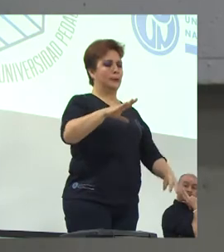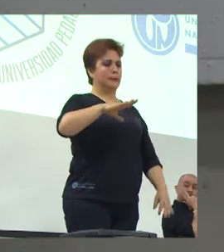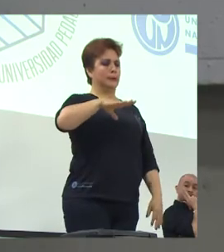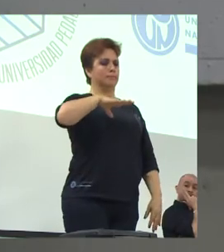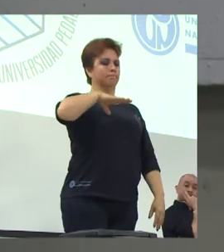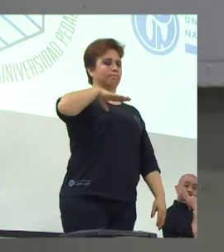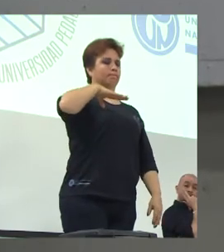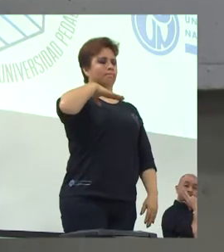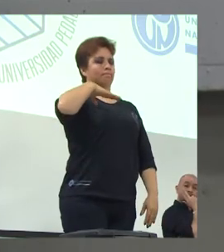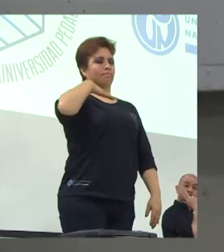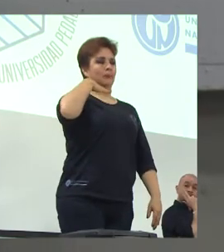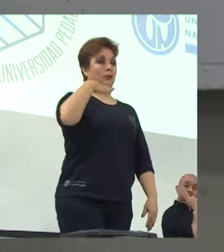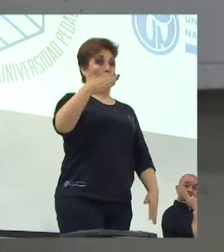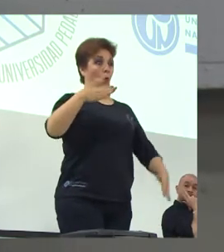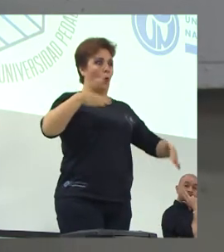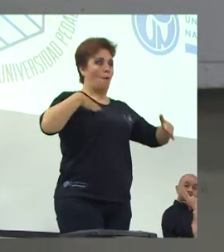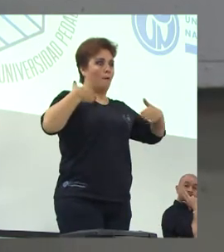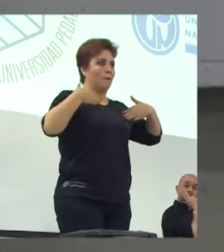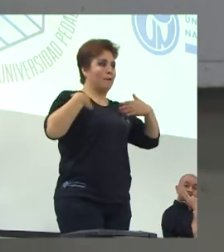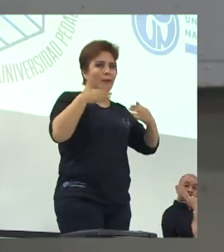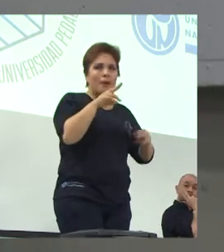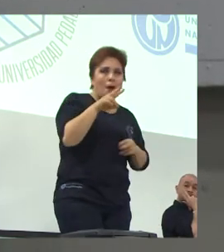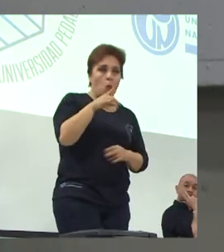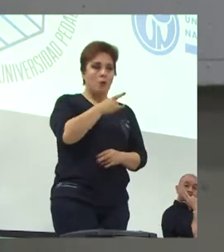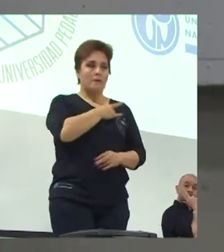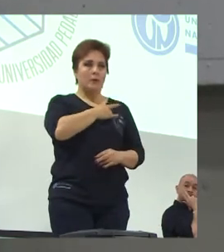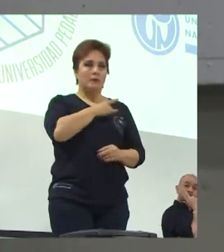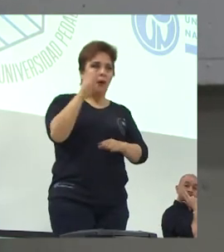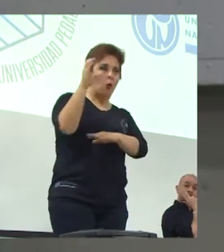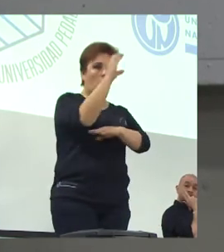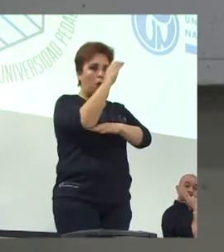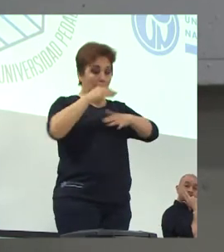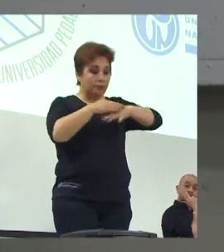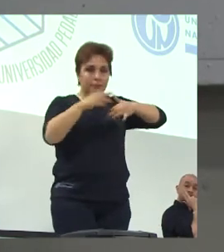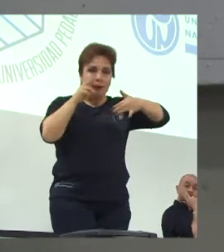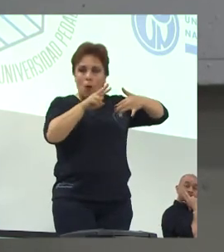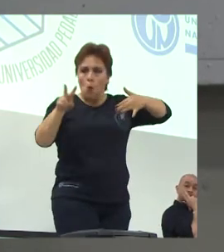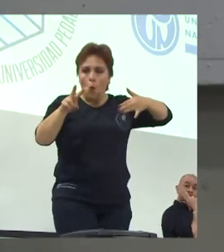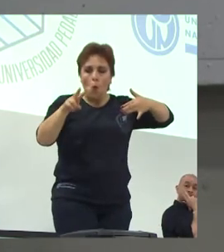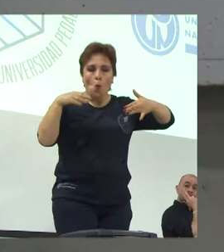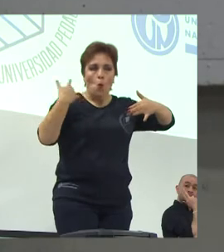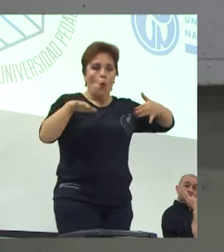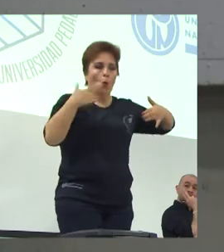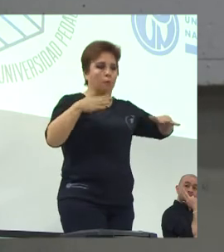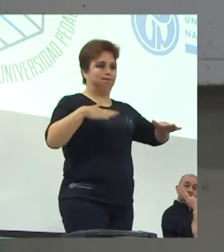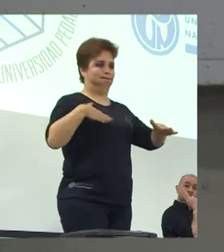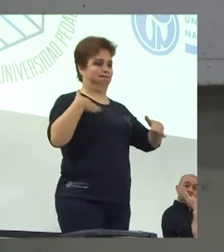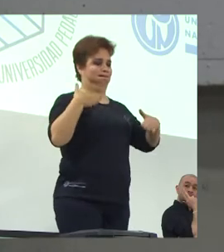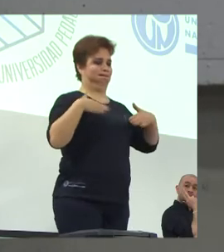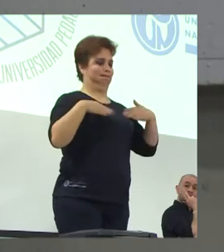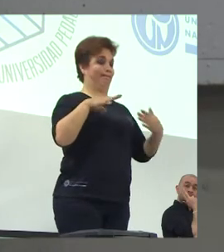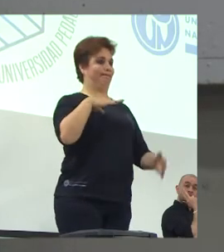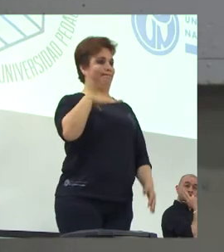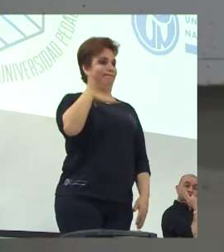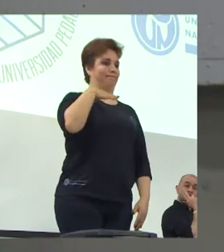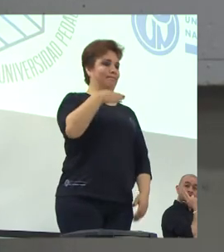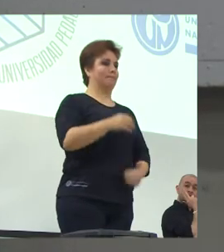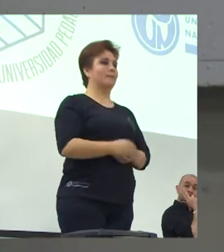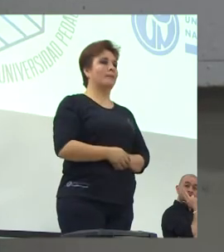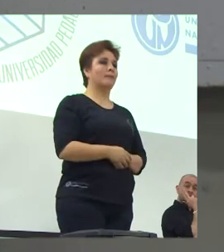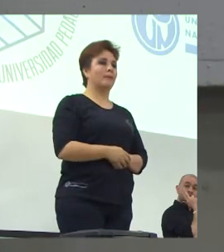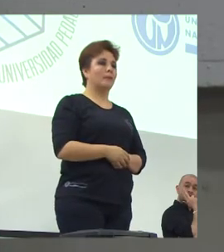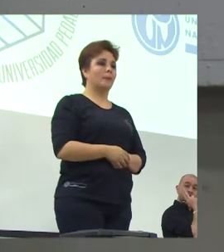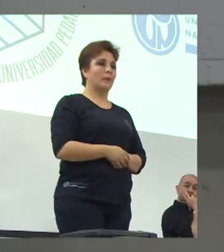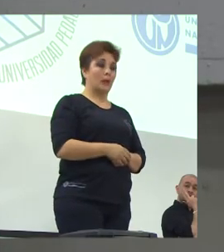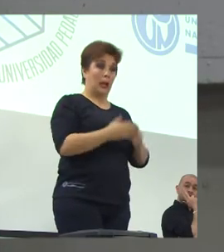beneplácito para la universidad y el país nuestro programa ha